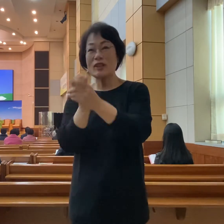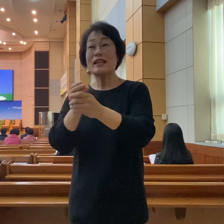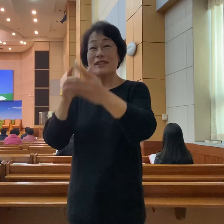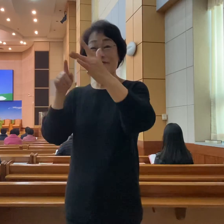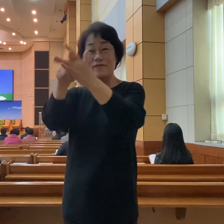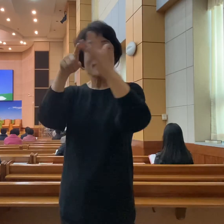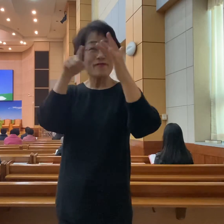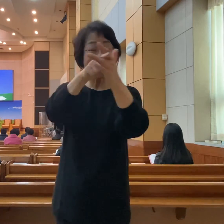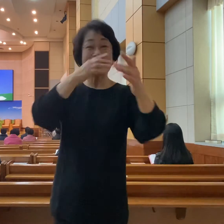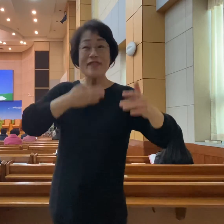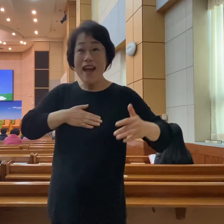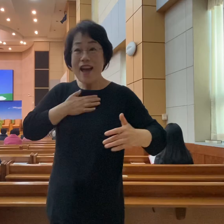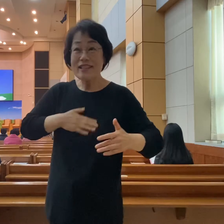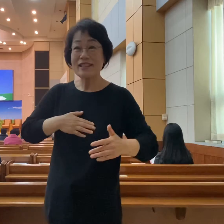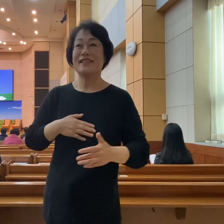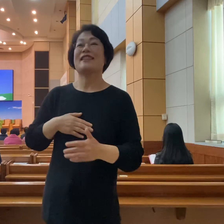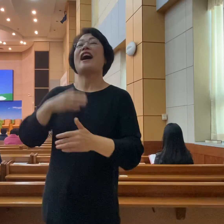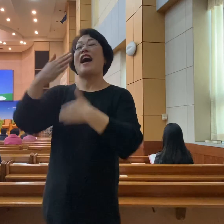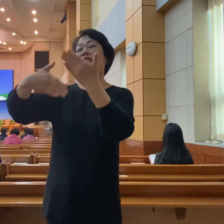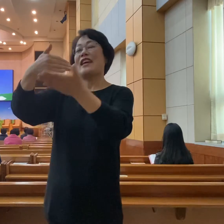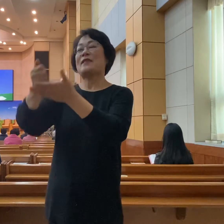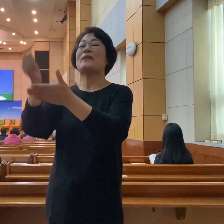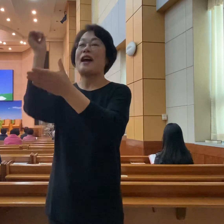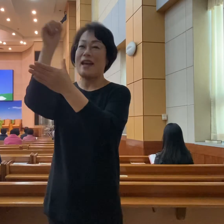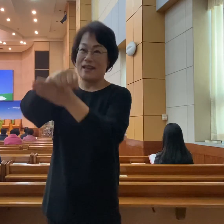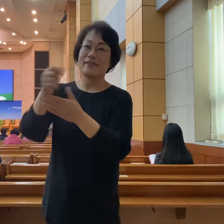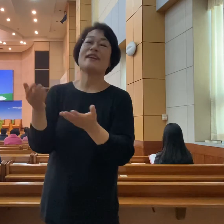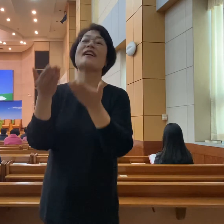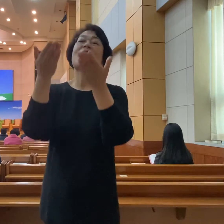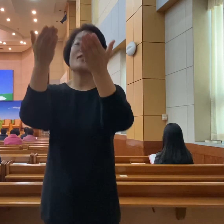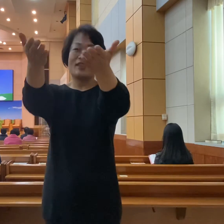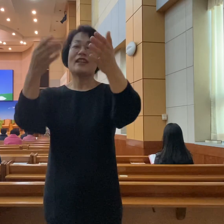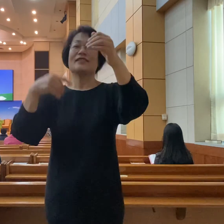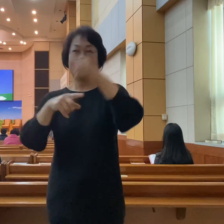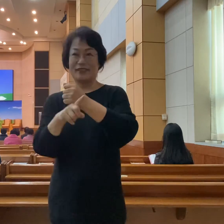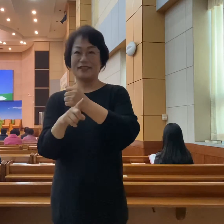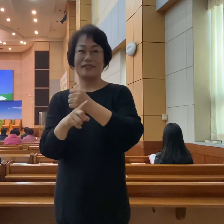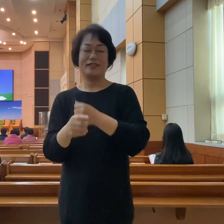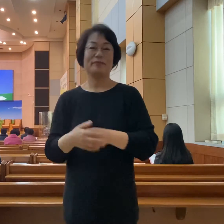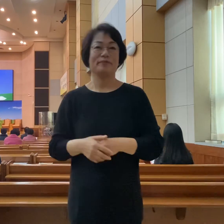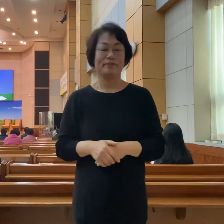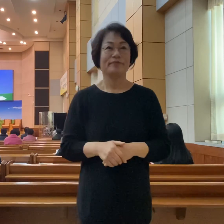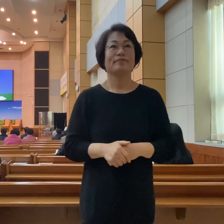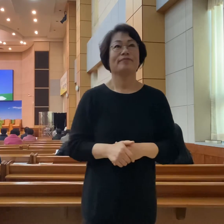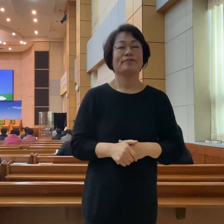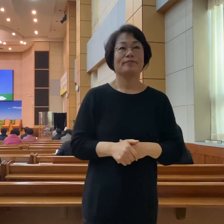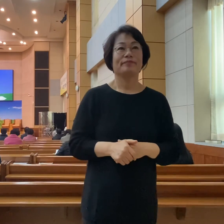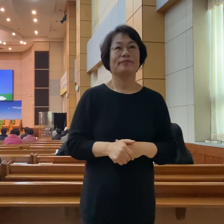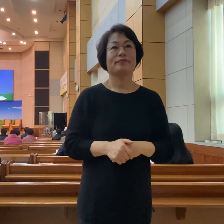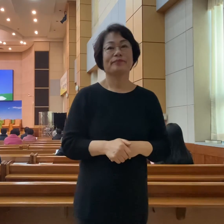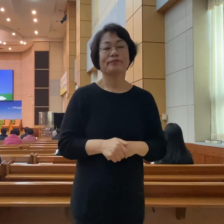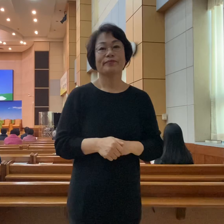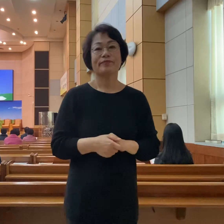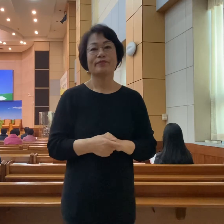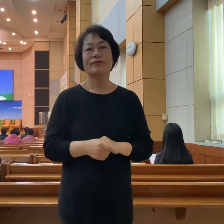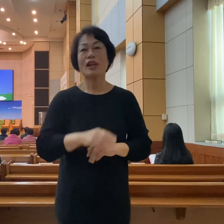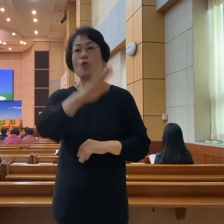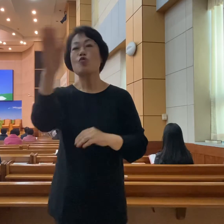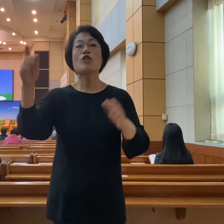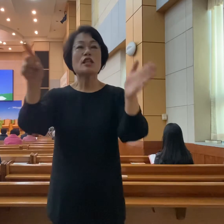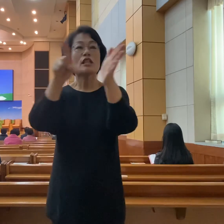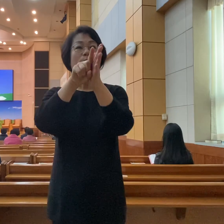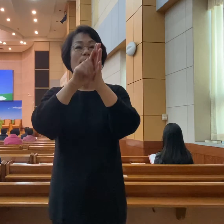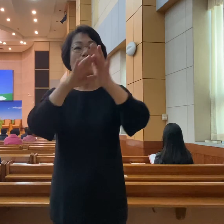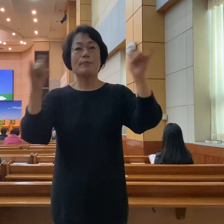그래서 그런 관점에서 성경을 읽어보면 다 성경은 기도했지. 특별히 시편을 보면은